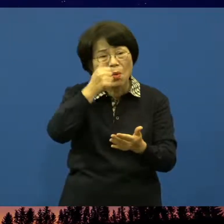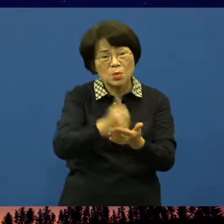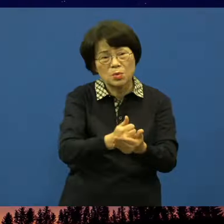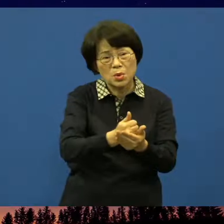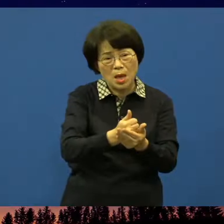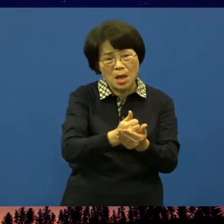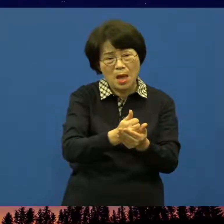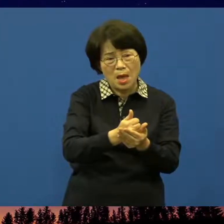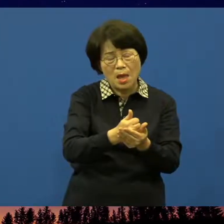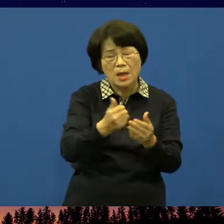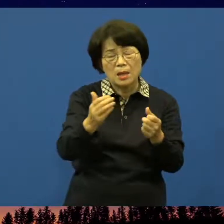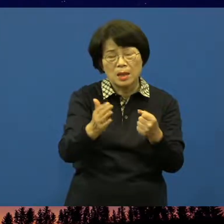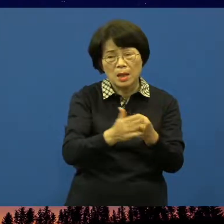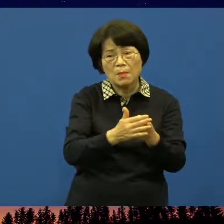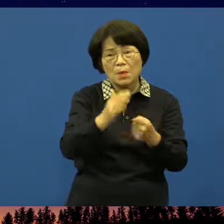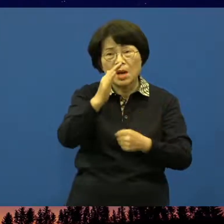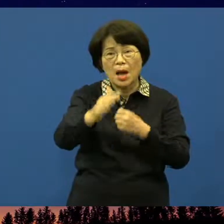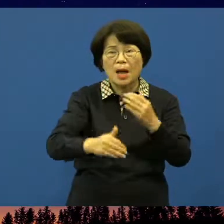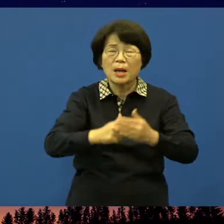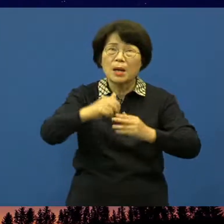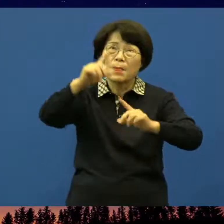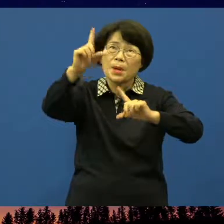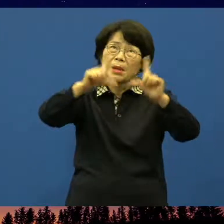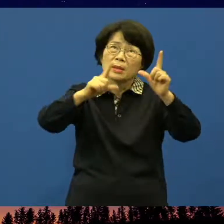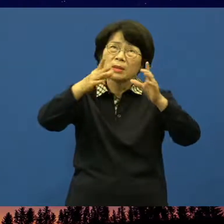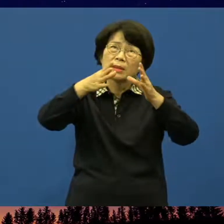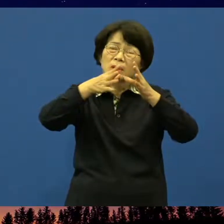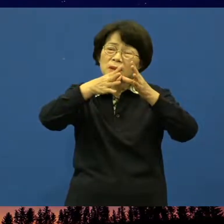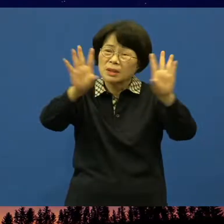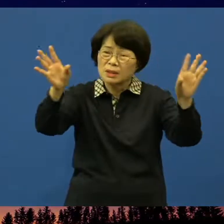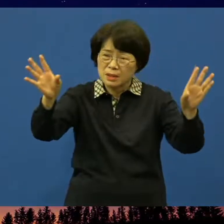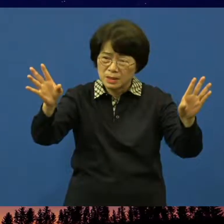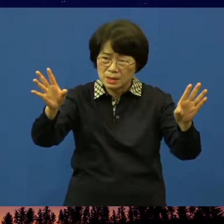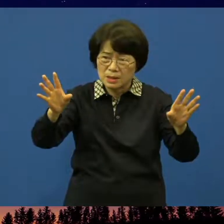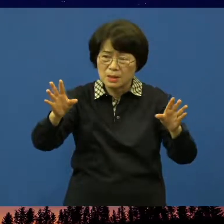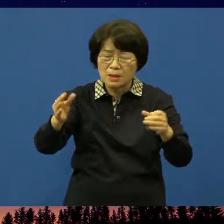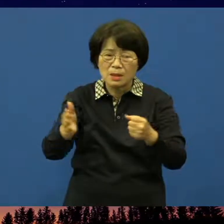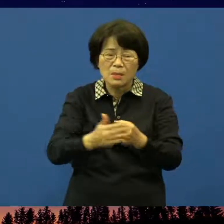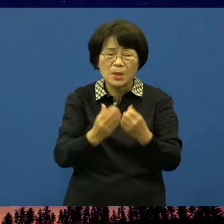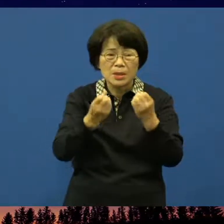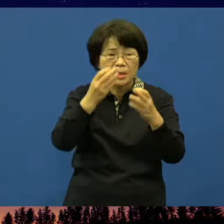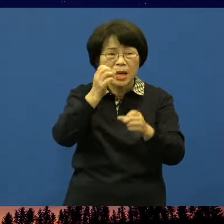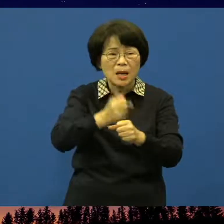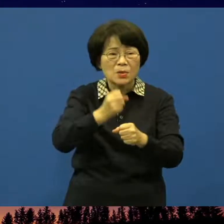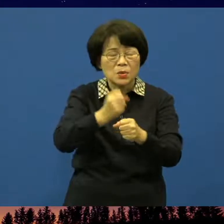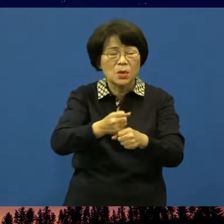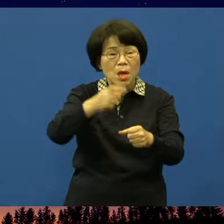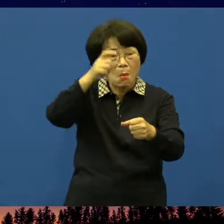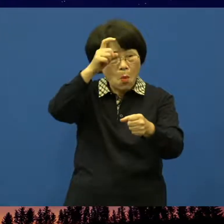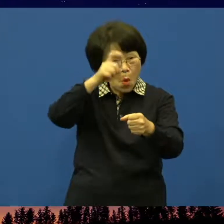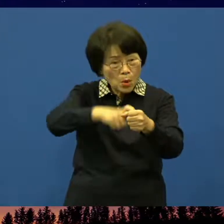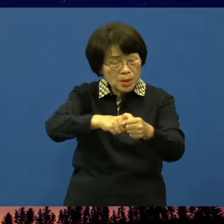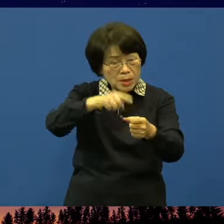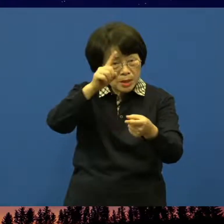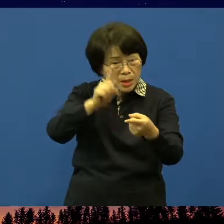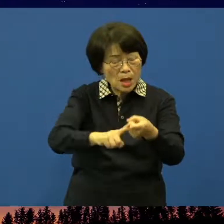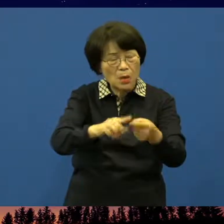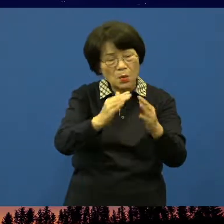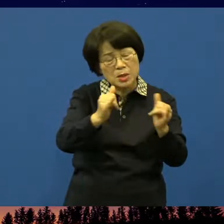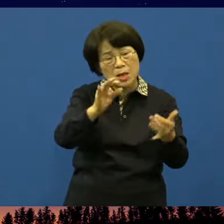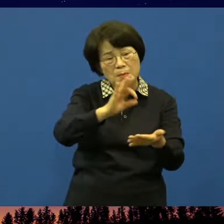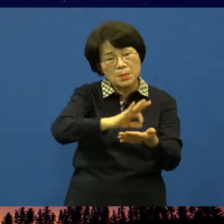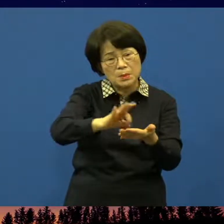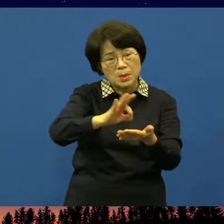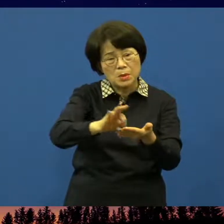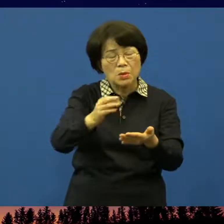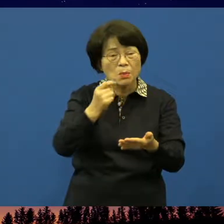부르셨는데 죄로 인하여 하나님의 형상이 깨어져 버렸어요. 그래서 창조의 본래 목적대로 인간이 쓰여지지